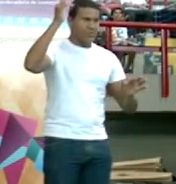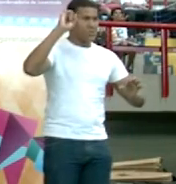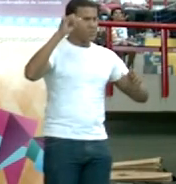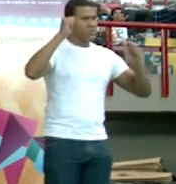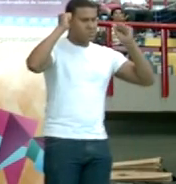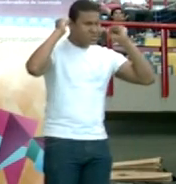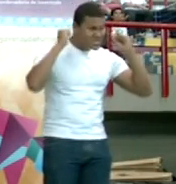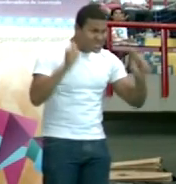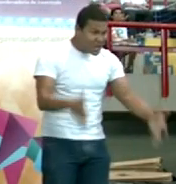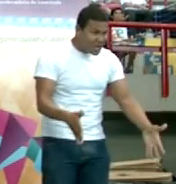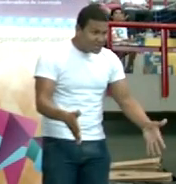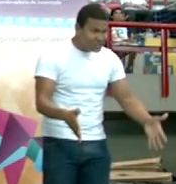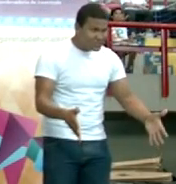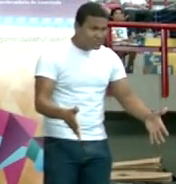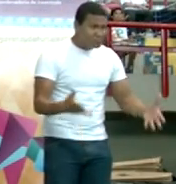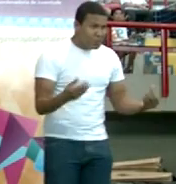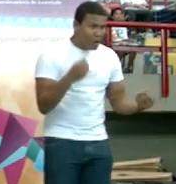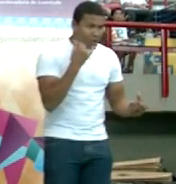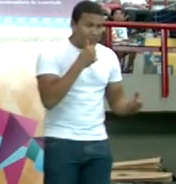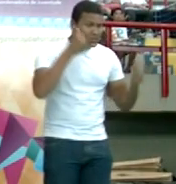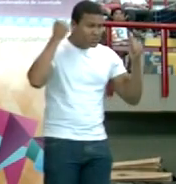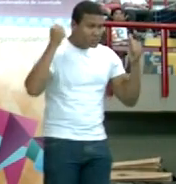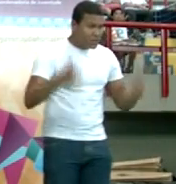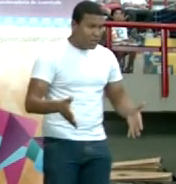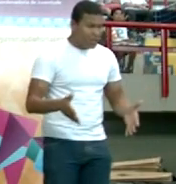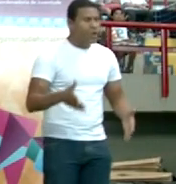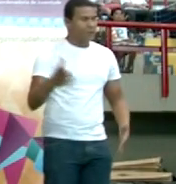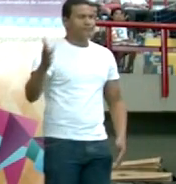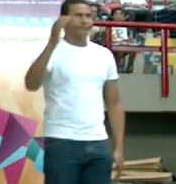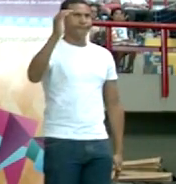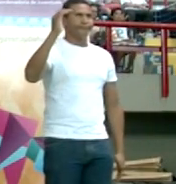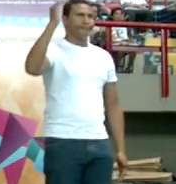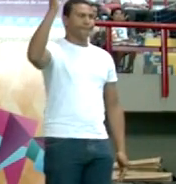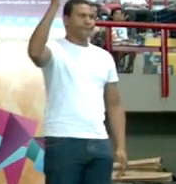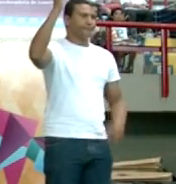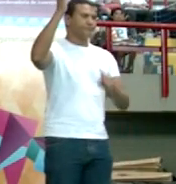ar-condicionado gasta muita energia, tem uma potência grande.